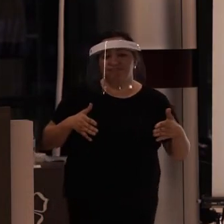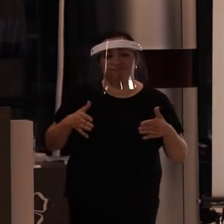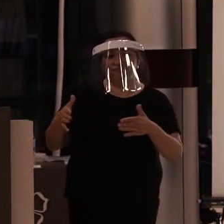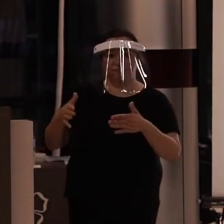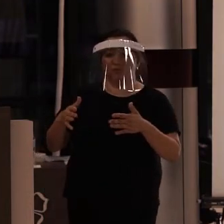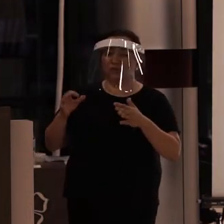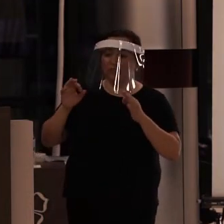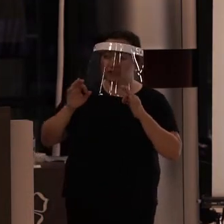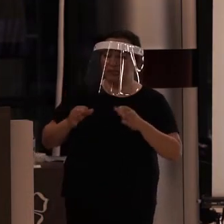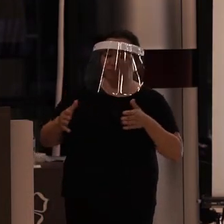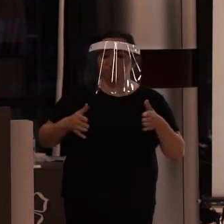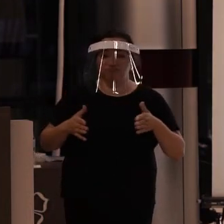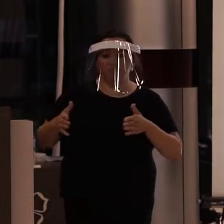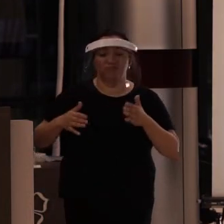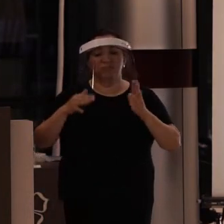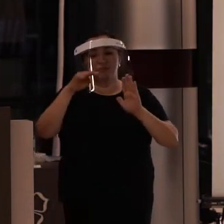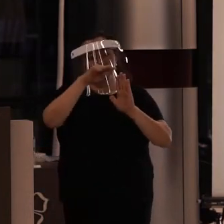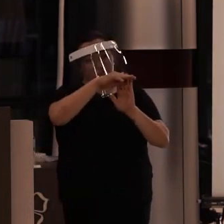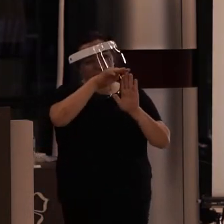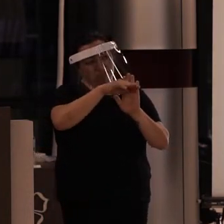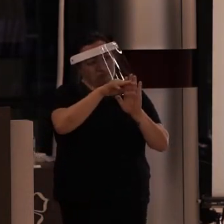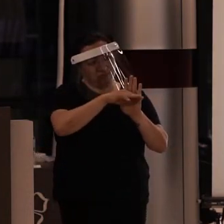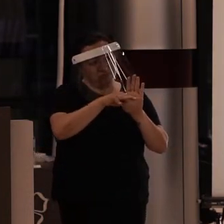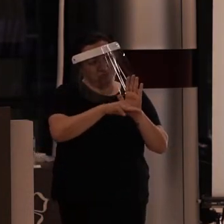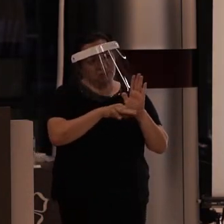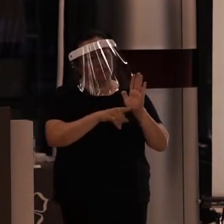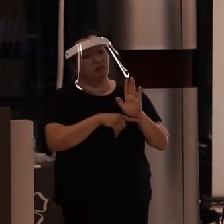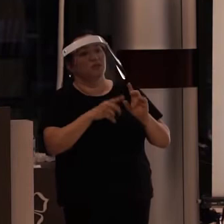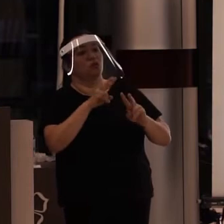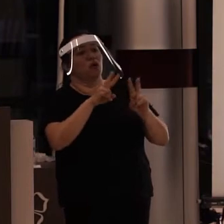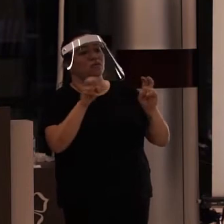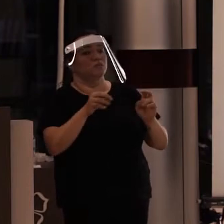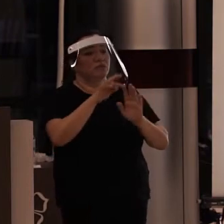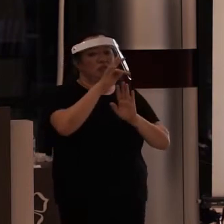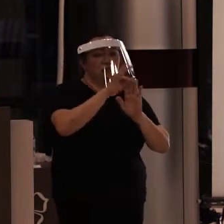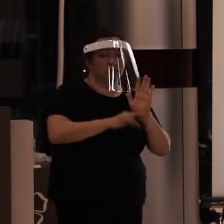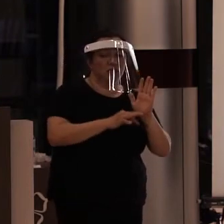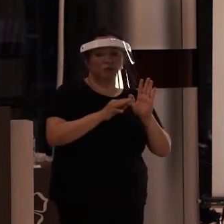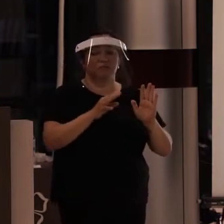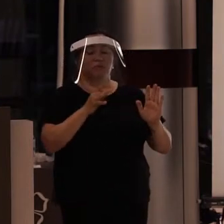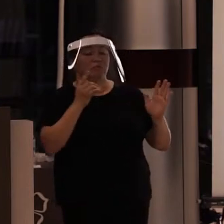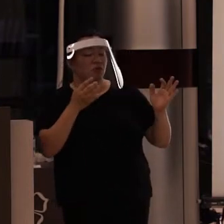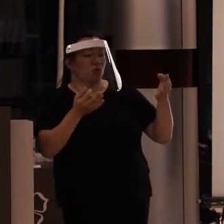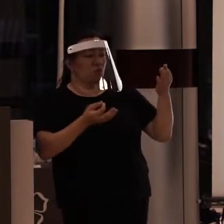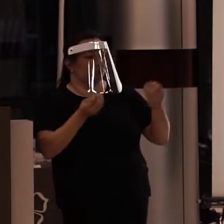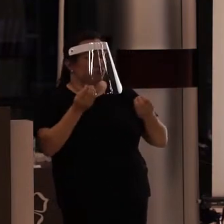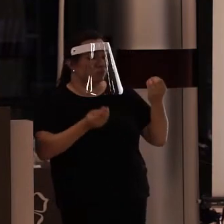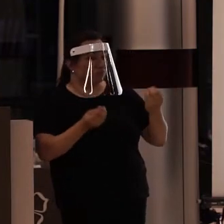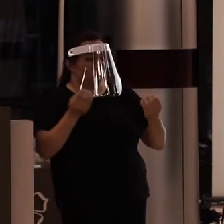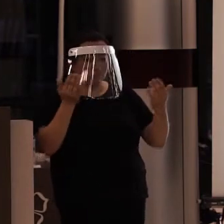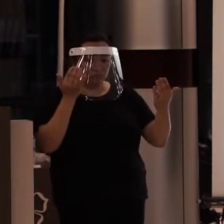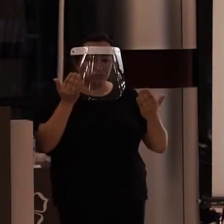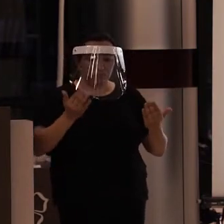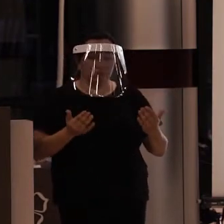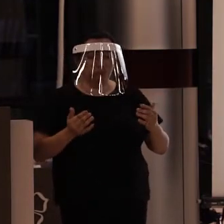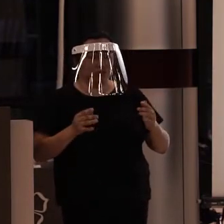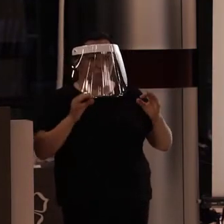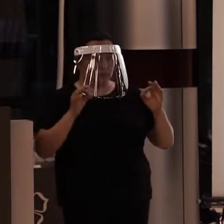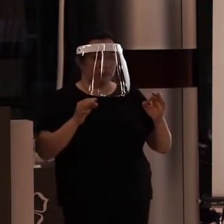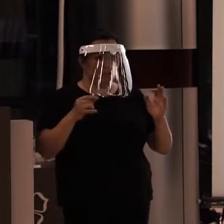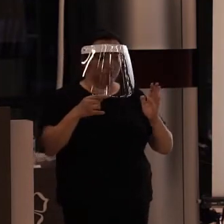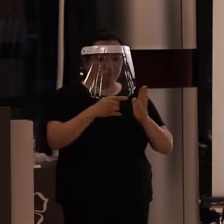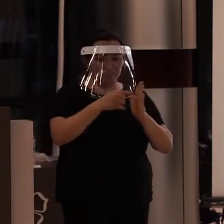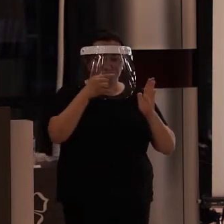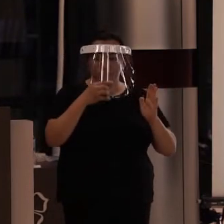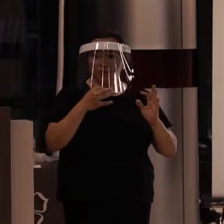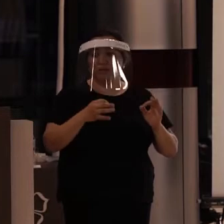quê? A diferença entre a termometria e a termografia é que a termometria ela é pontual